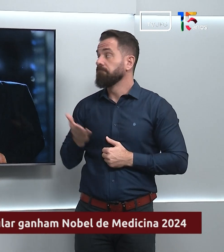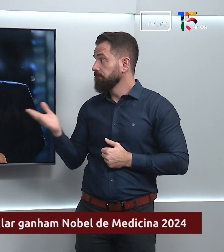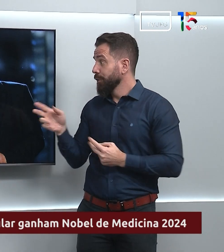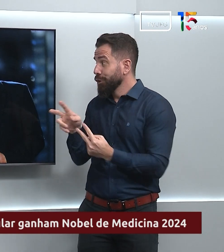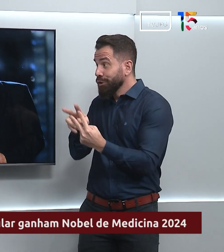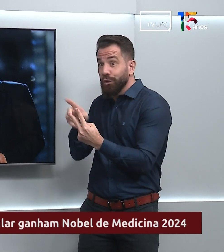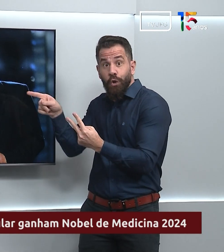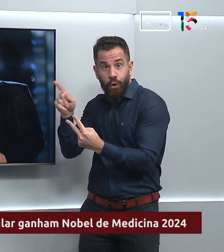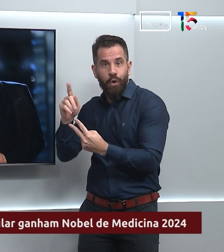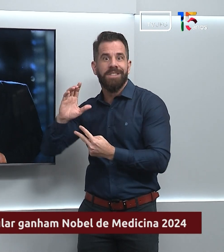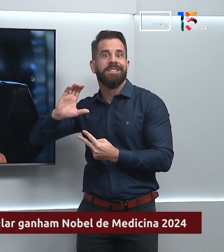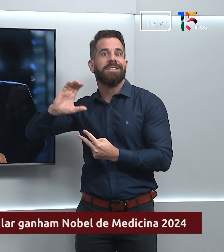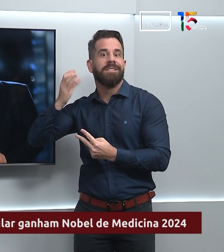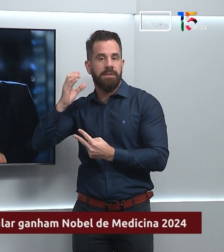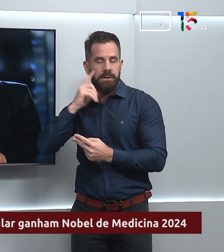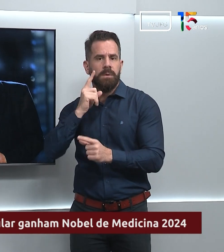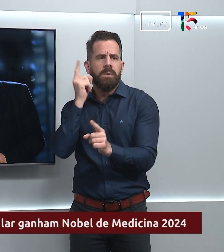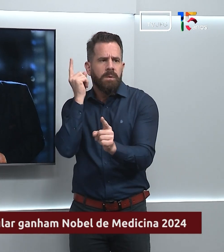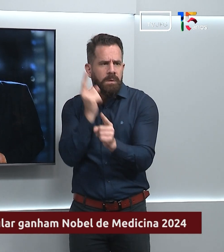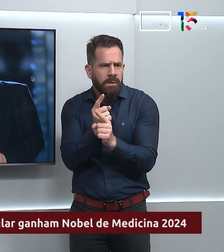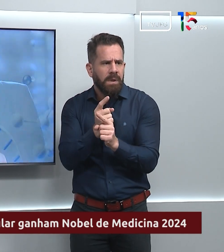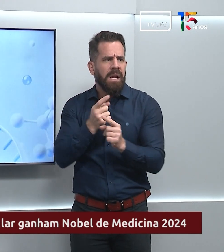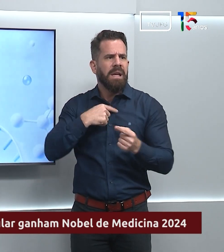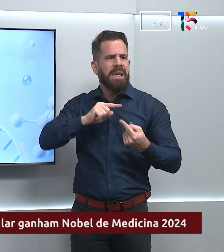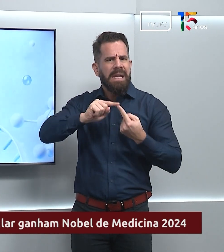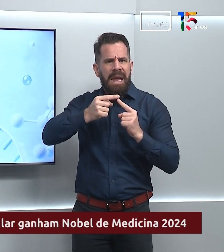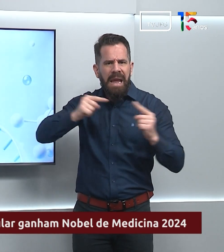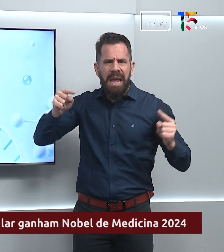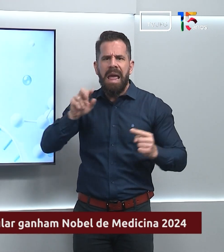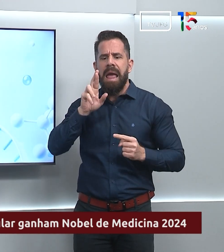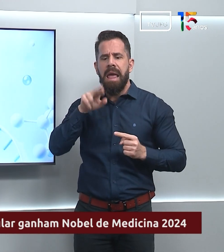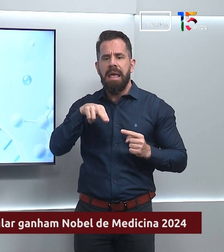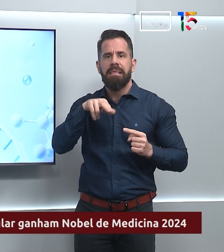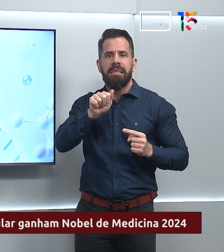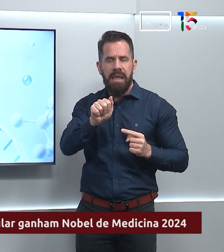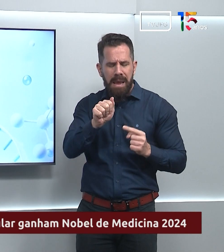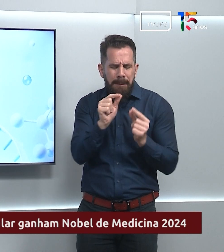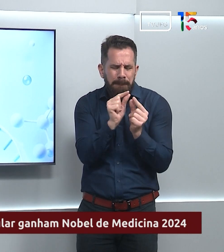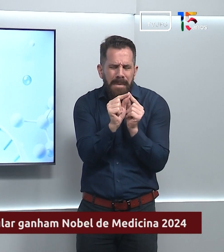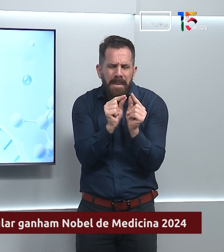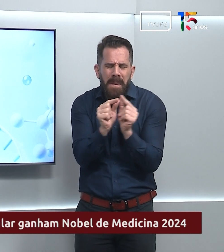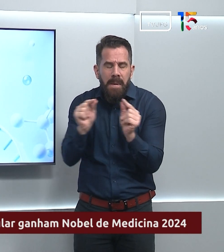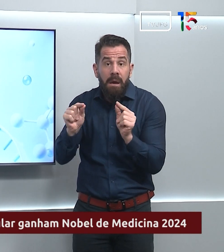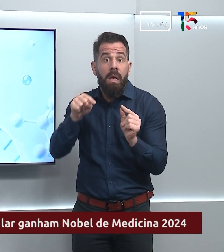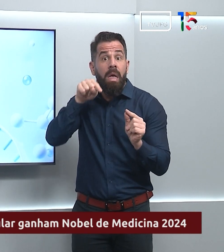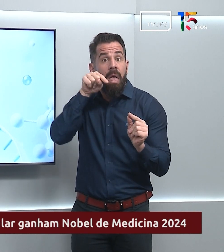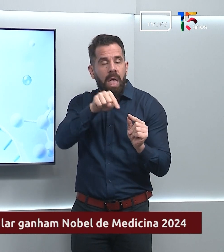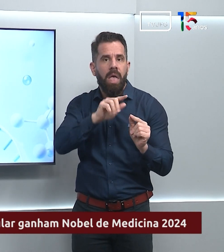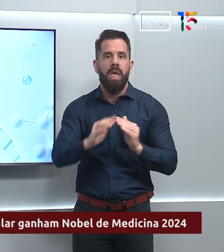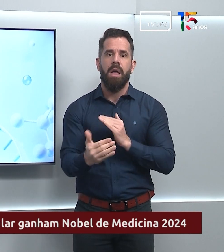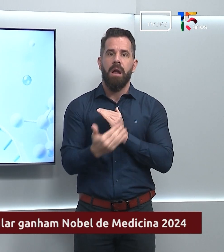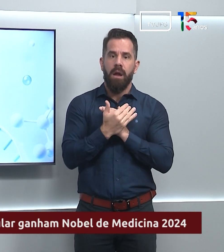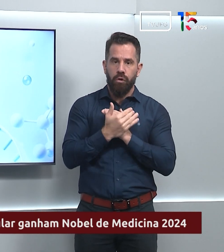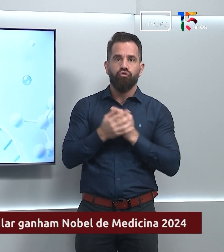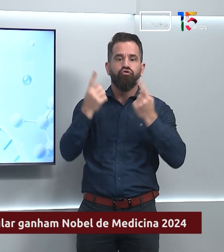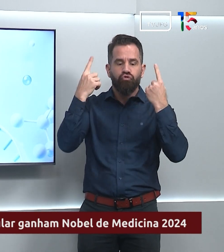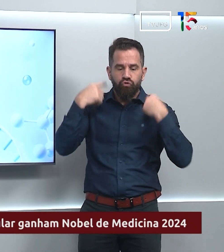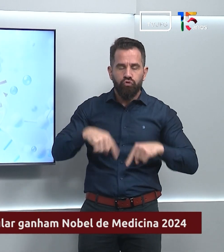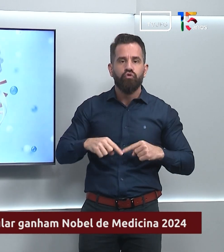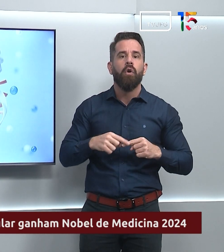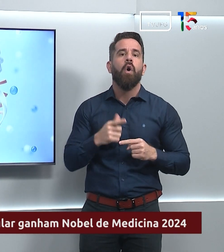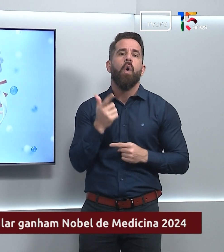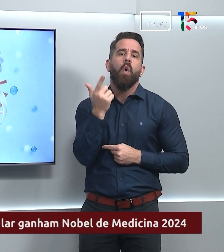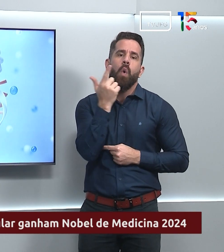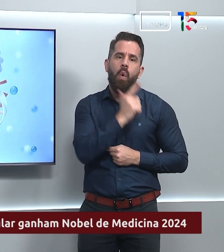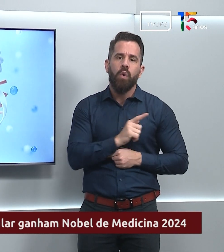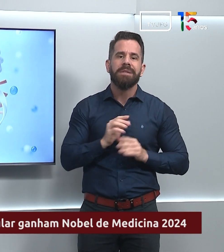descobriram sequências de microRNAs, que são reguladores da atividade genética fundamentais para o desenvolvimento das células